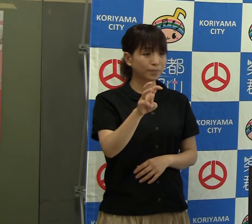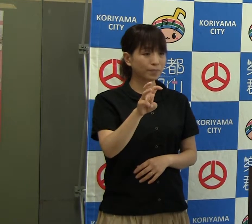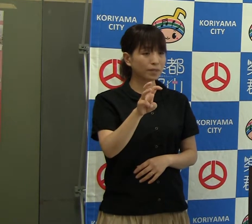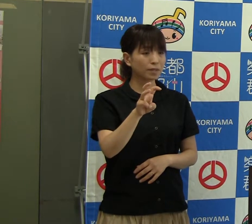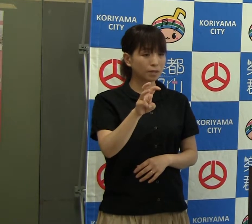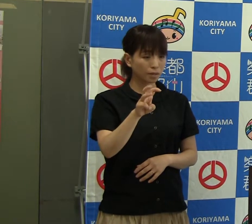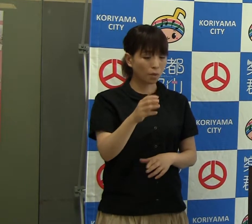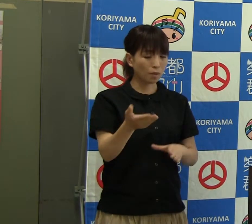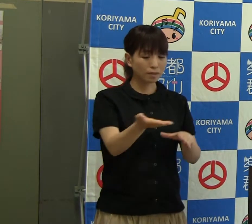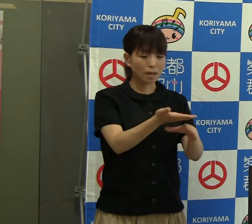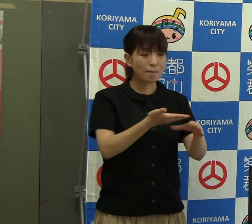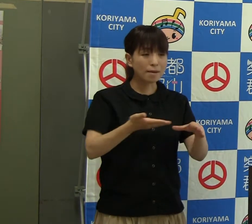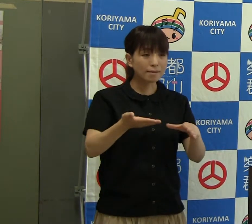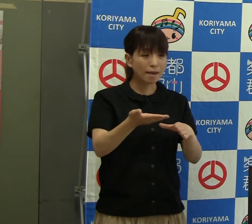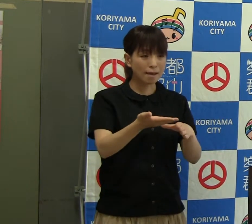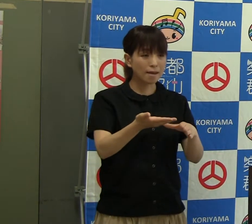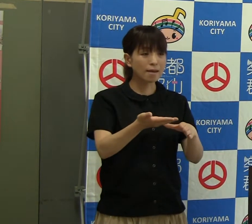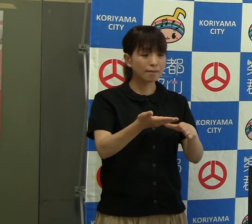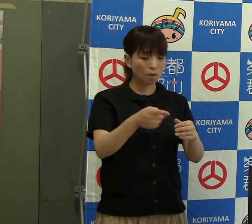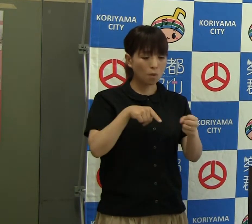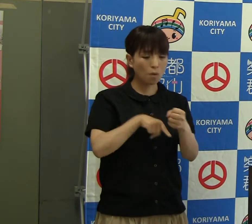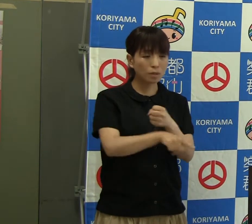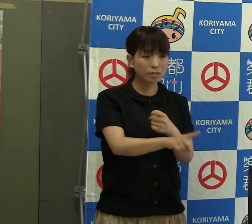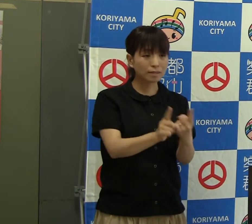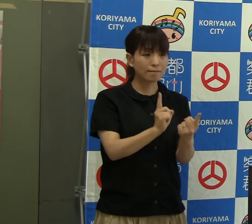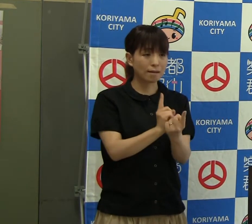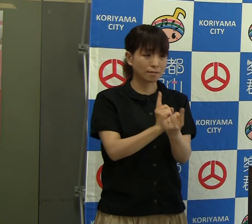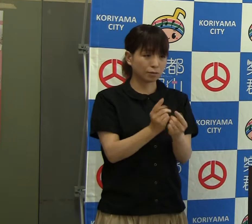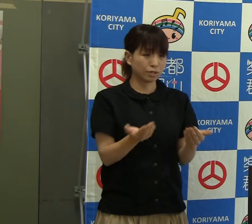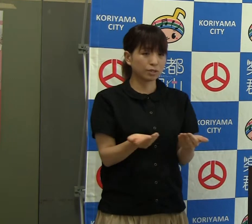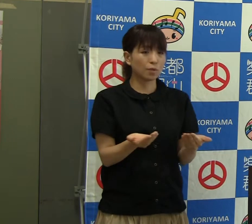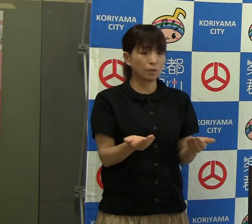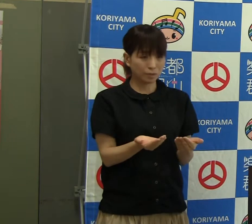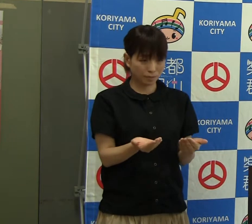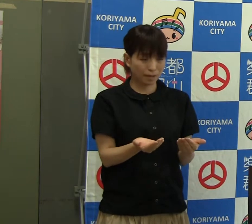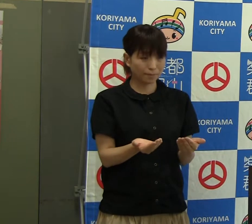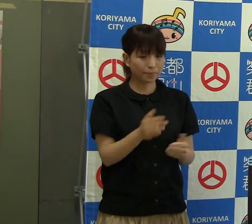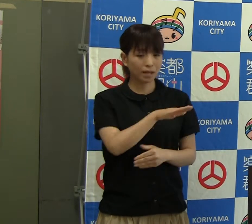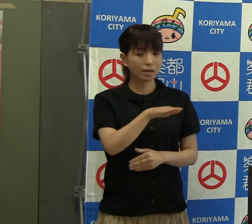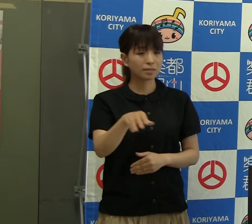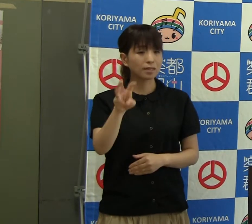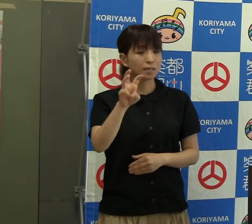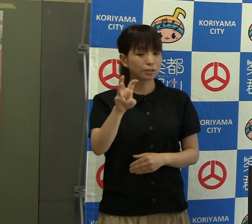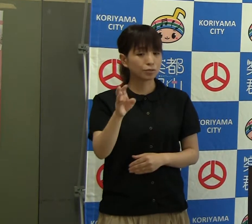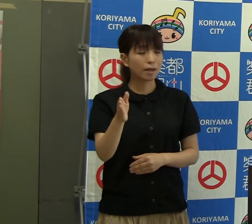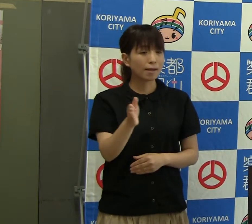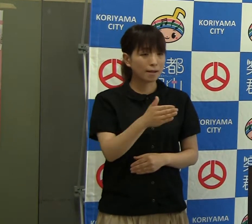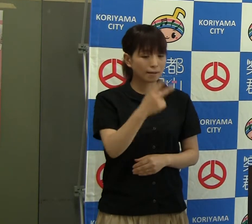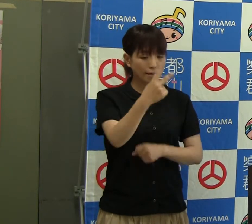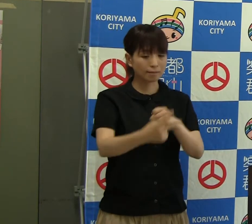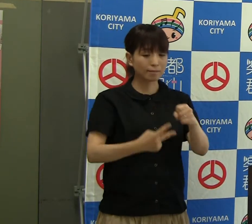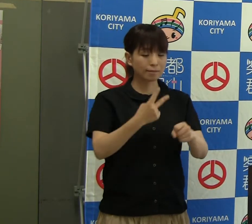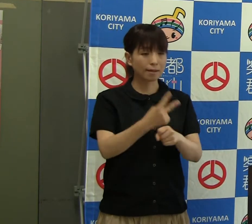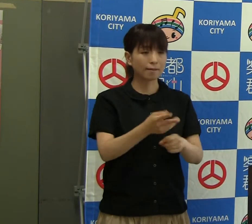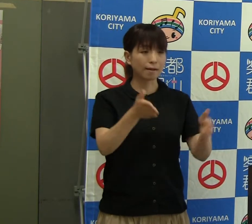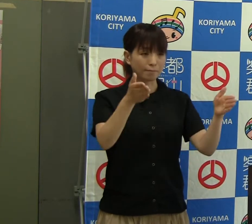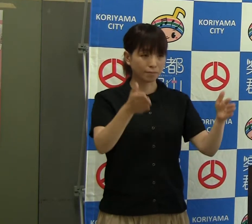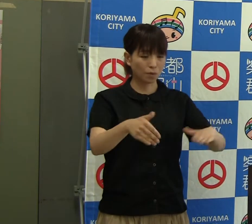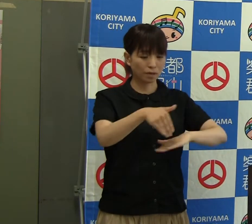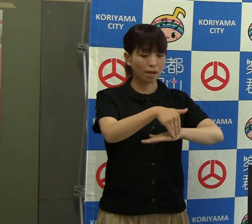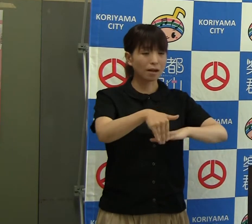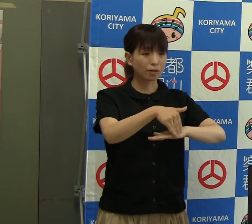次はため池放射性物質対策事業でございますが、平成30年度から2カ年計画で実施いたし